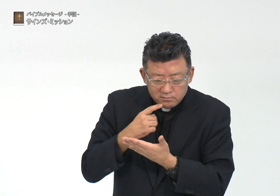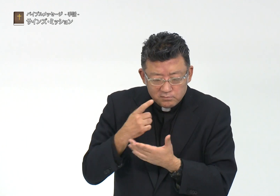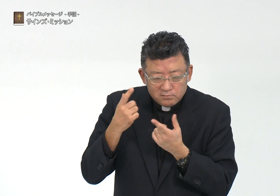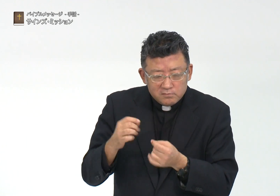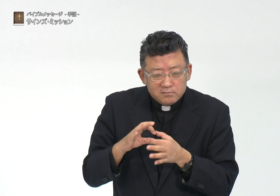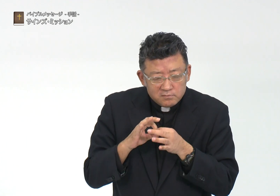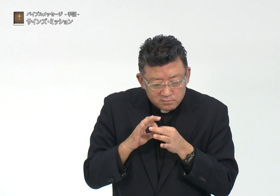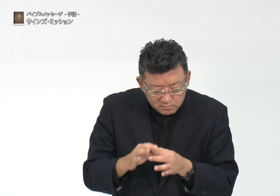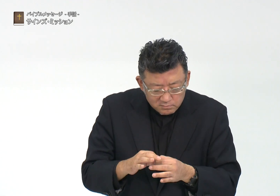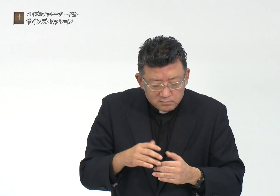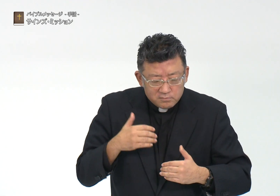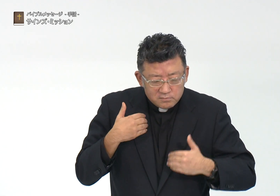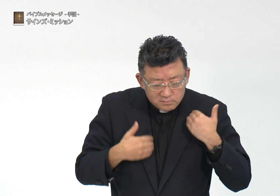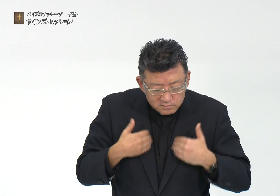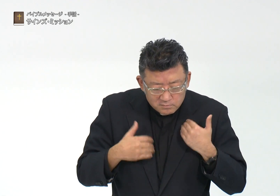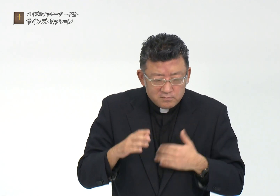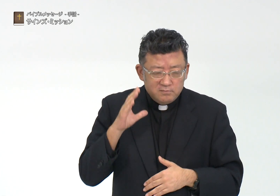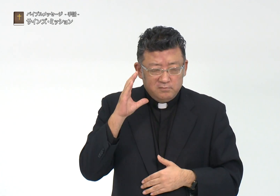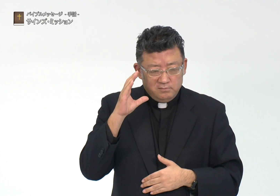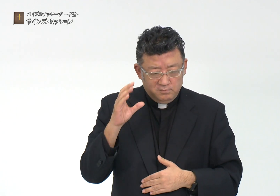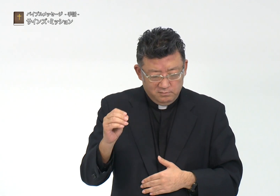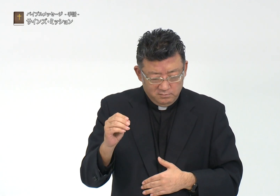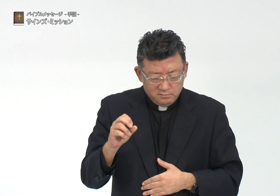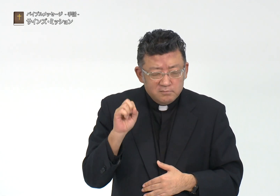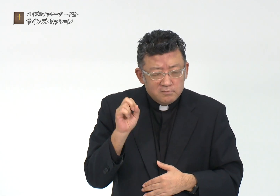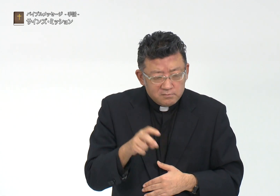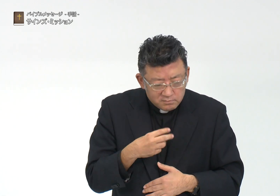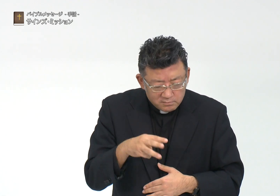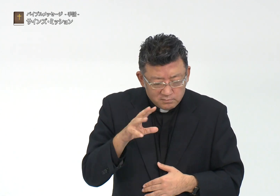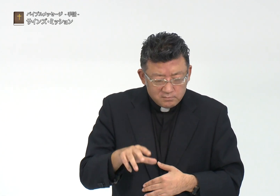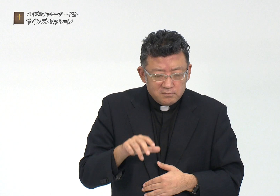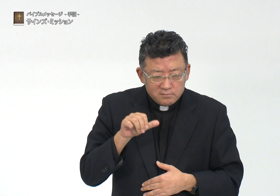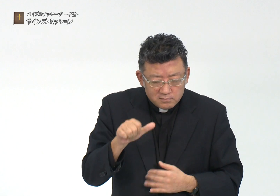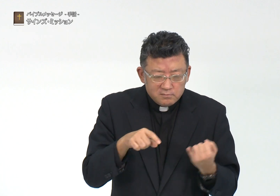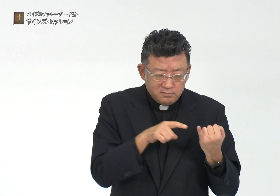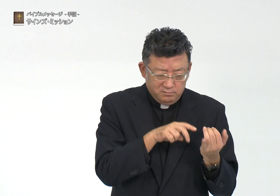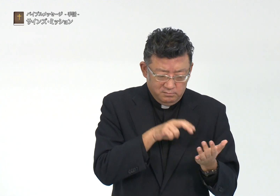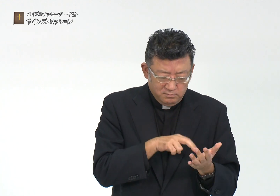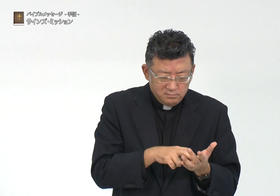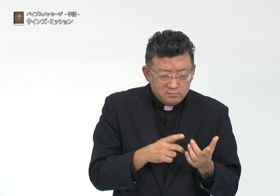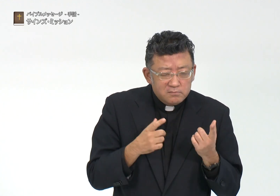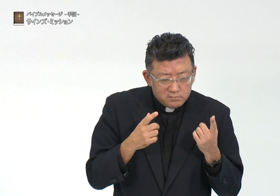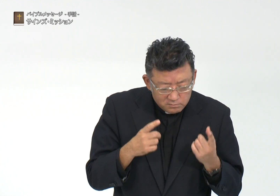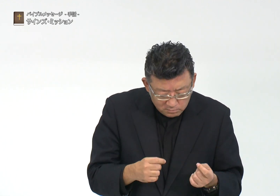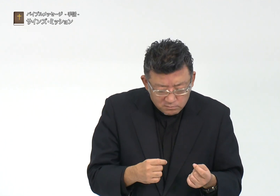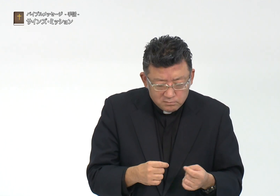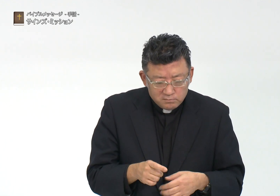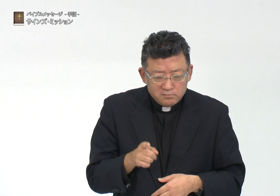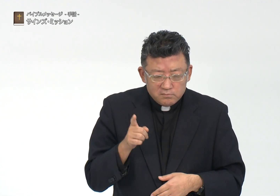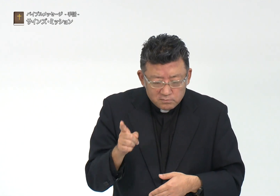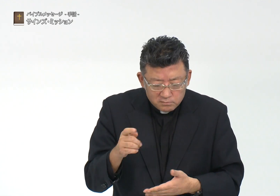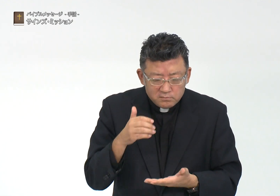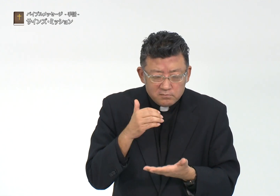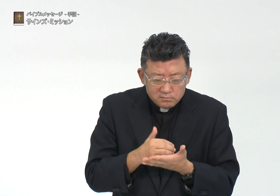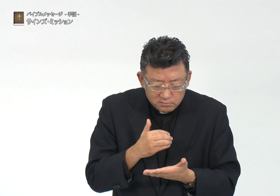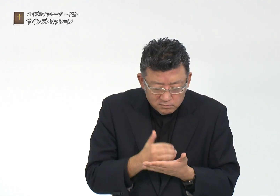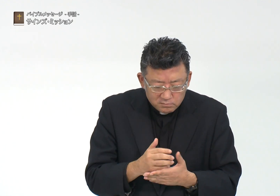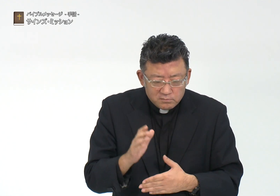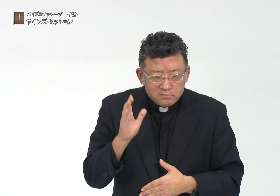御使いが語られた通りで喜んで帰っていったまたマリア